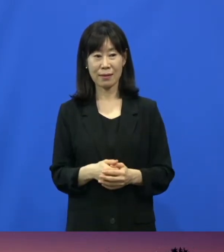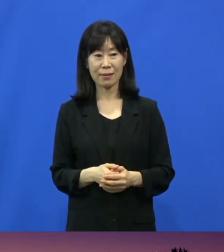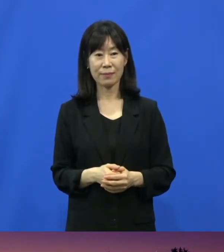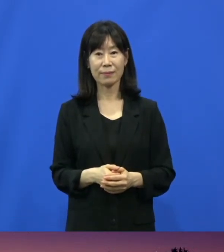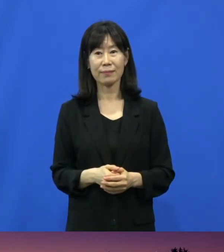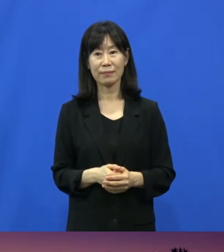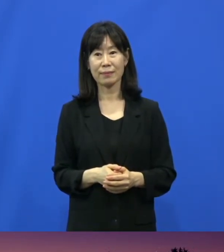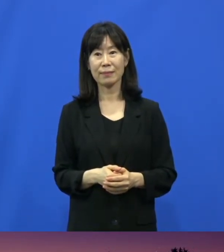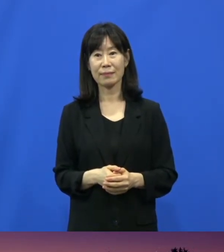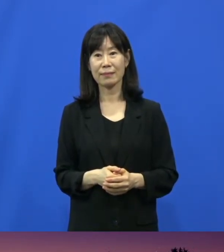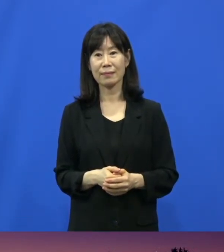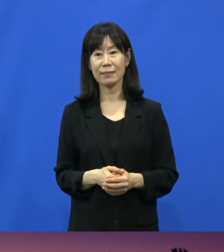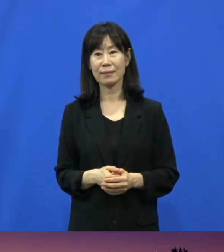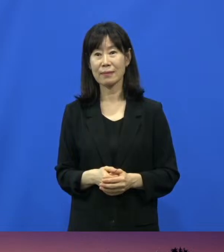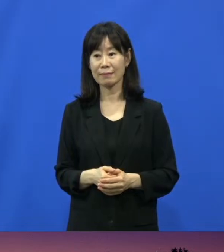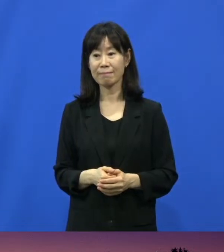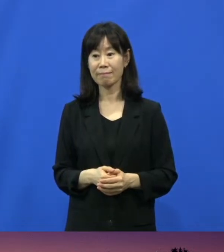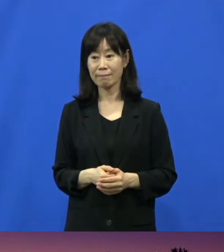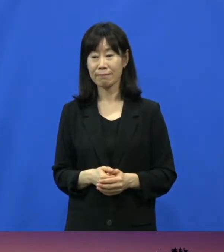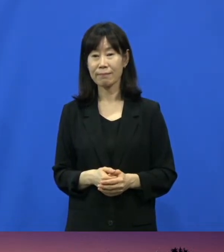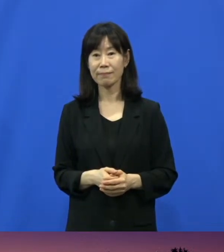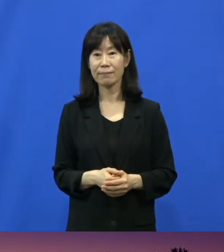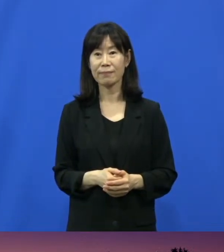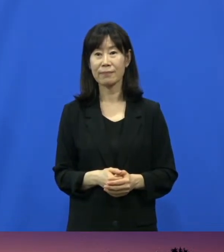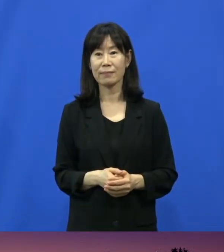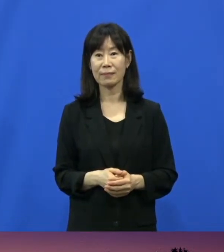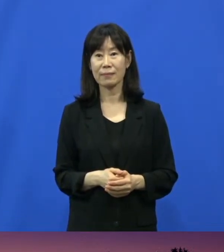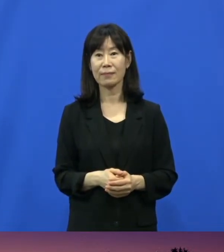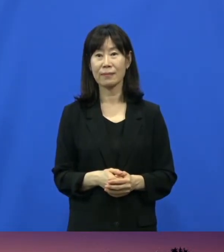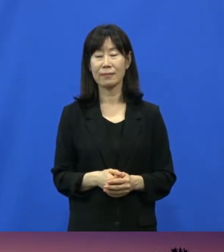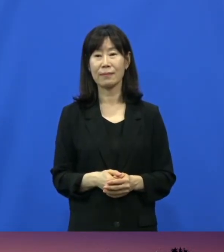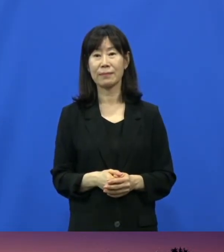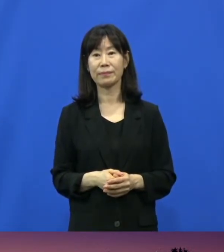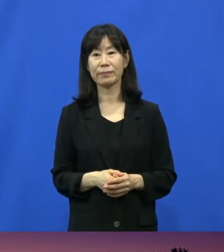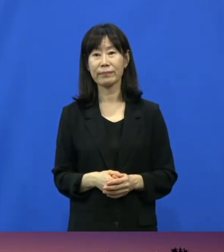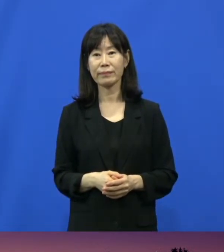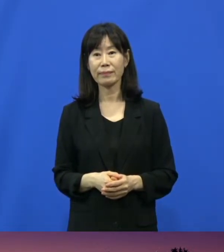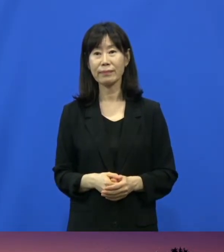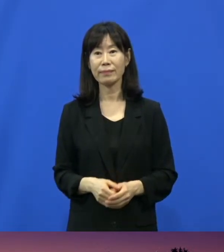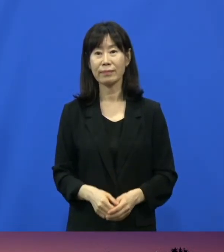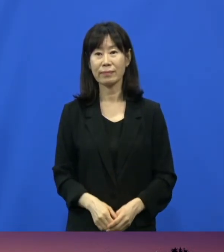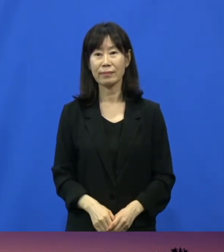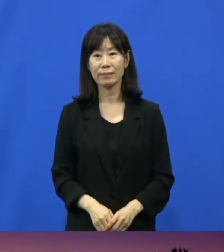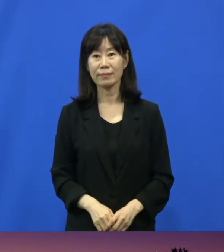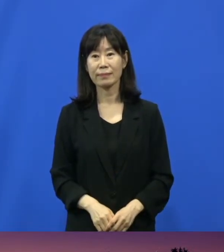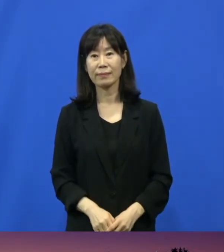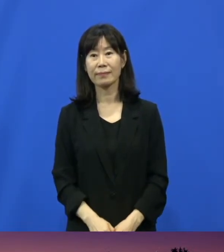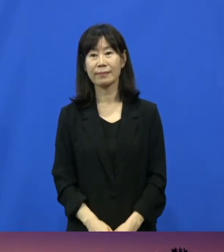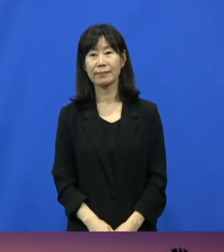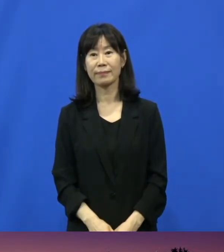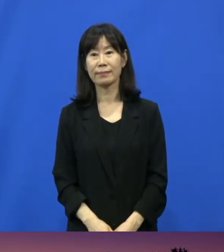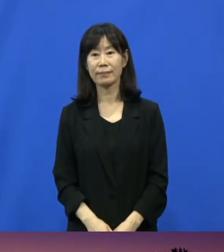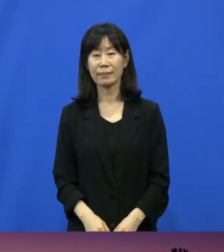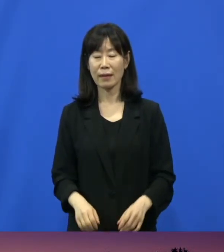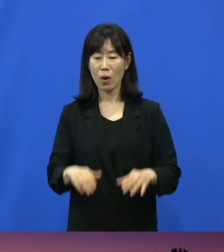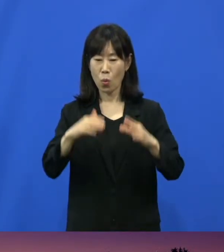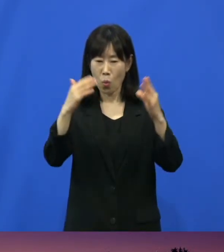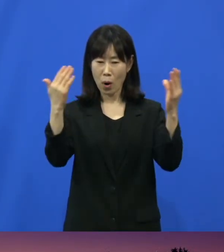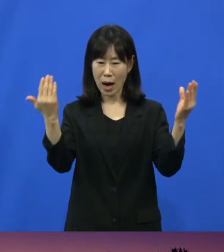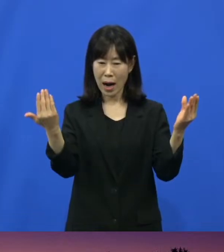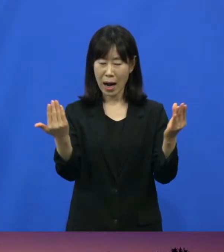완전한 만족을 주면 돼요. 그걸로 하면 해결되니까. 그래서 완전한 만족을 안 줘요. 줄 듯